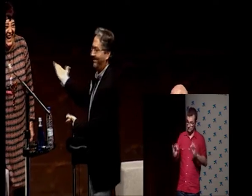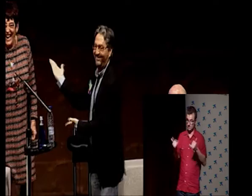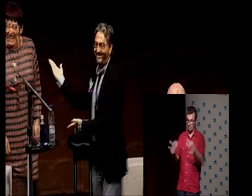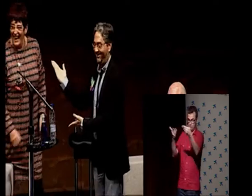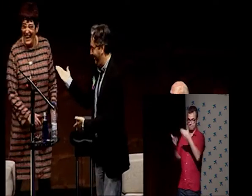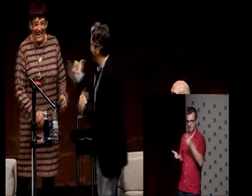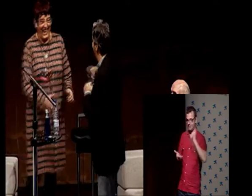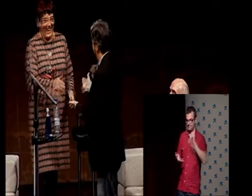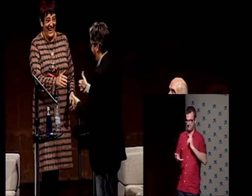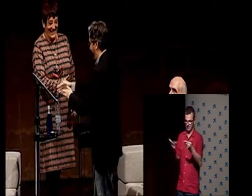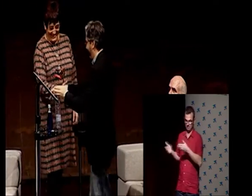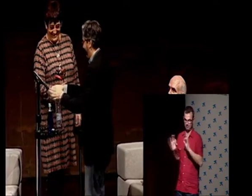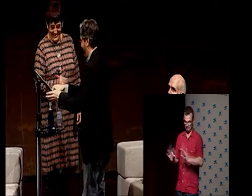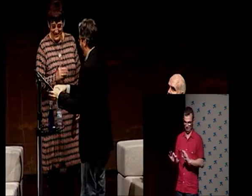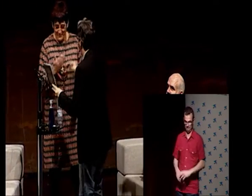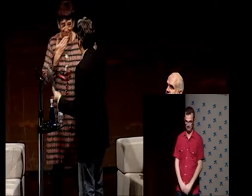a